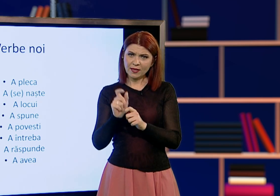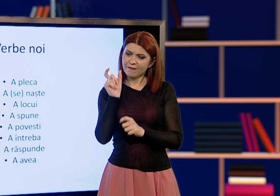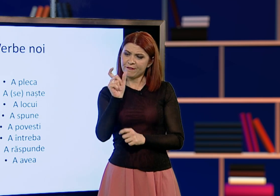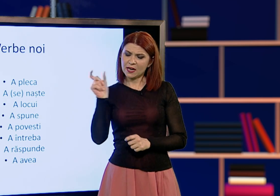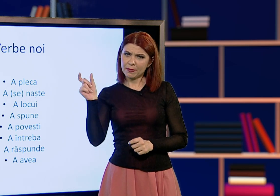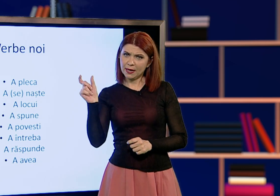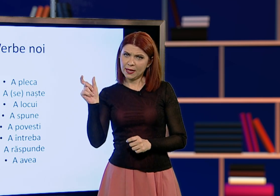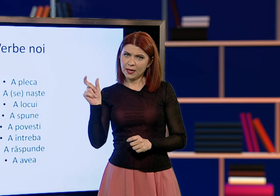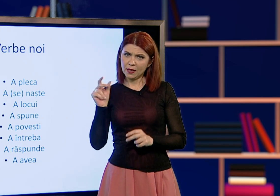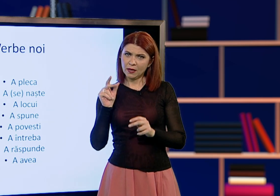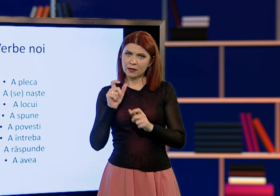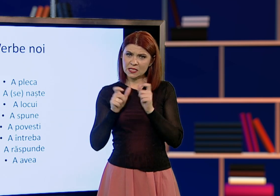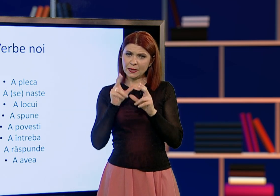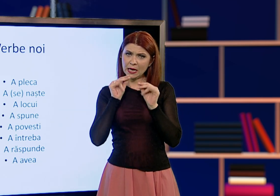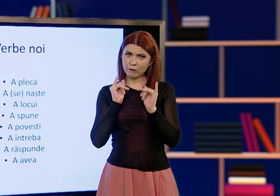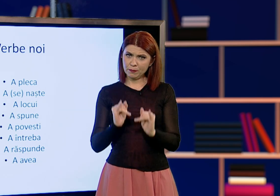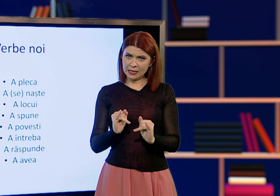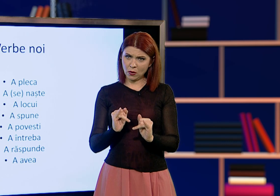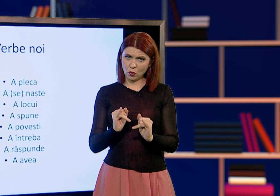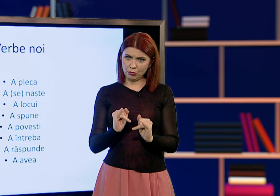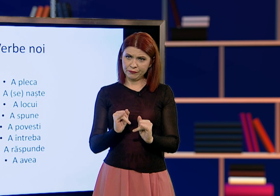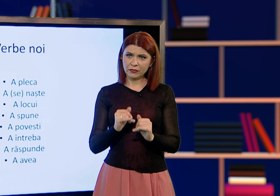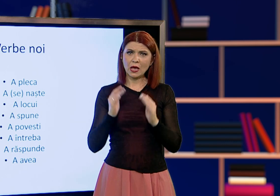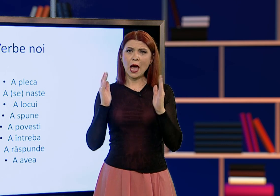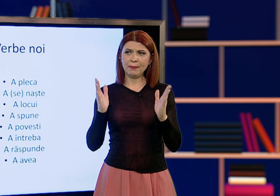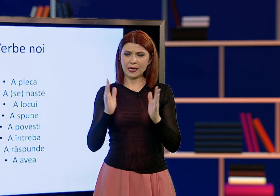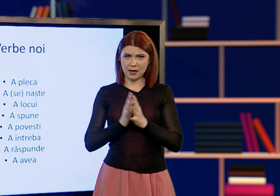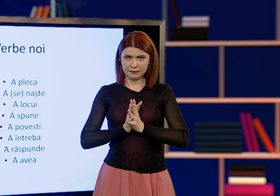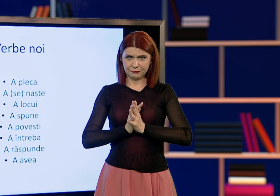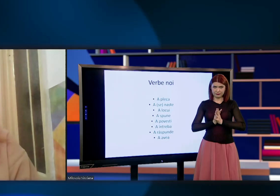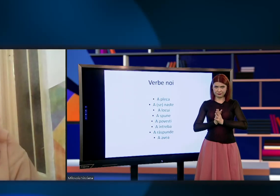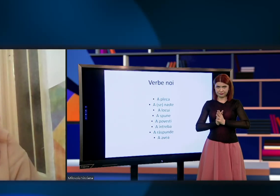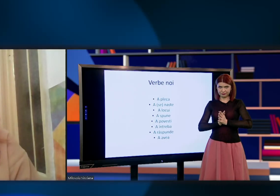verbele despre care am vorbit acum a plecat